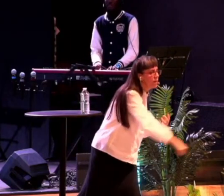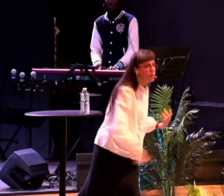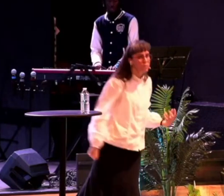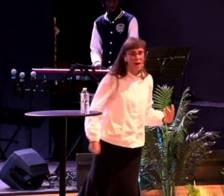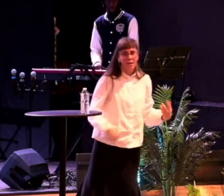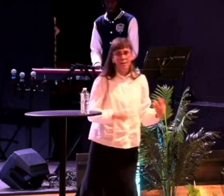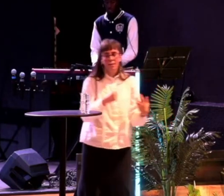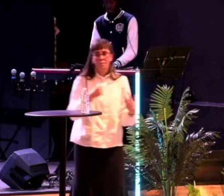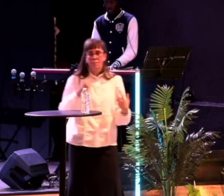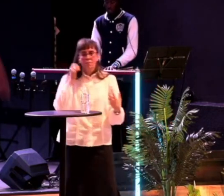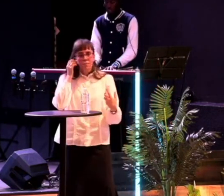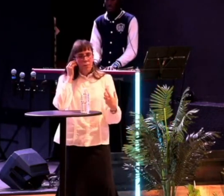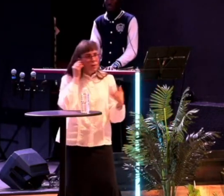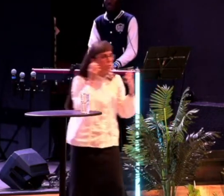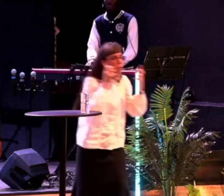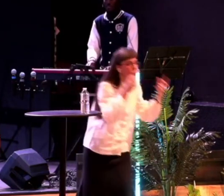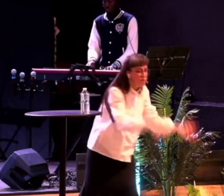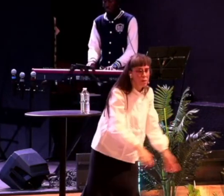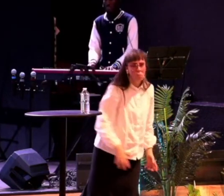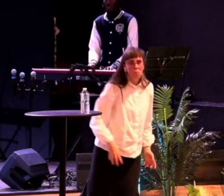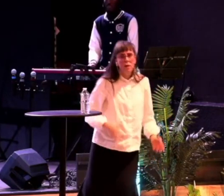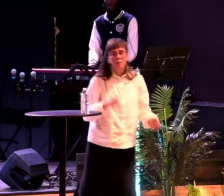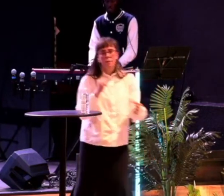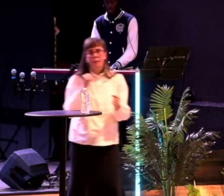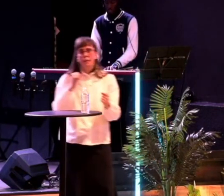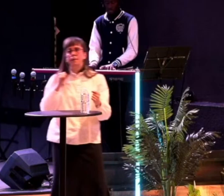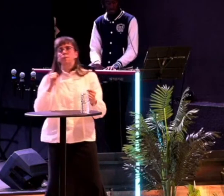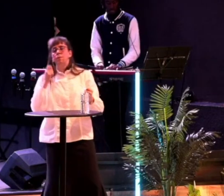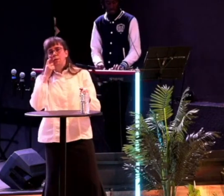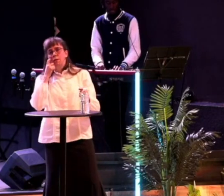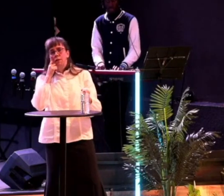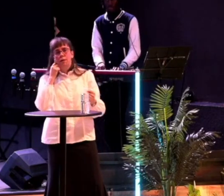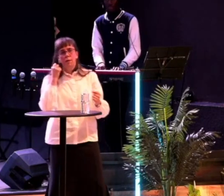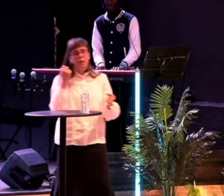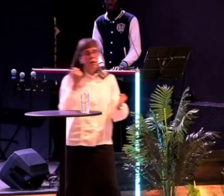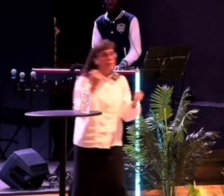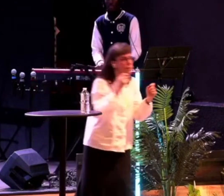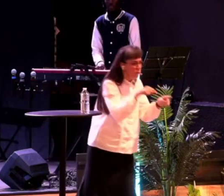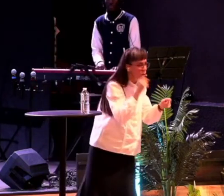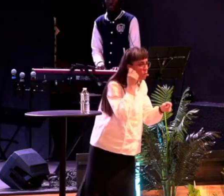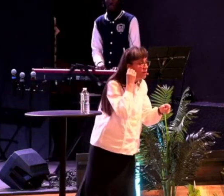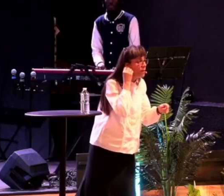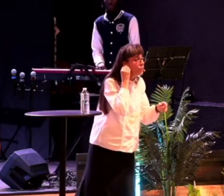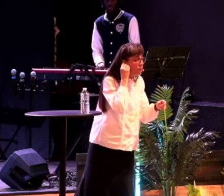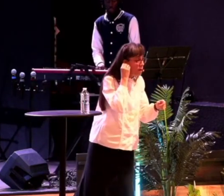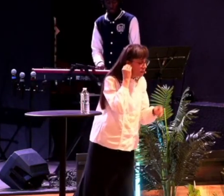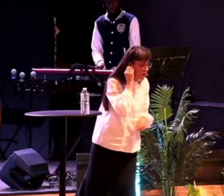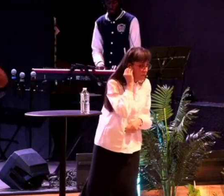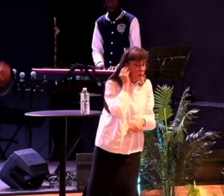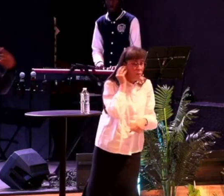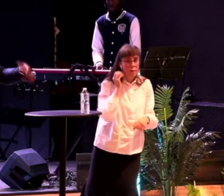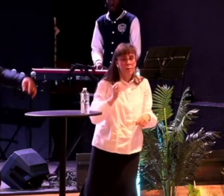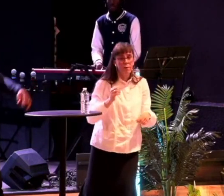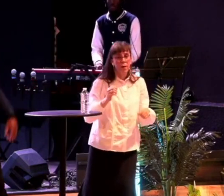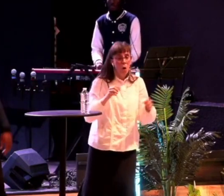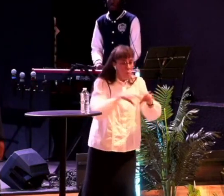pendant qu'il t'oppresse, when he's oppressing you, why? Il ne sait pas que si tu tiens ferme. Wow. Toutes